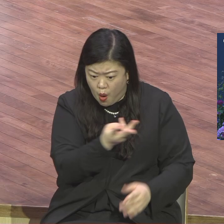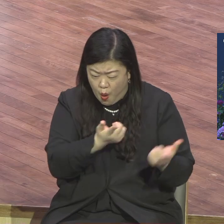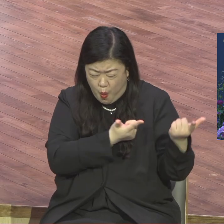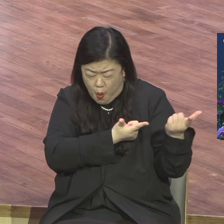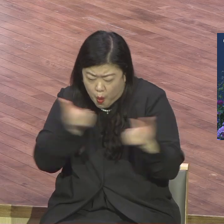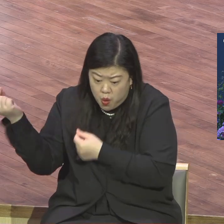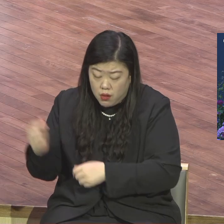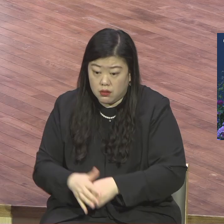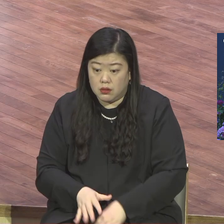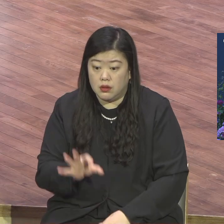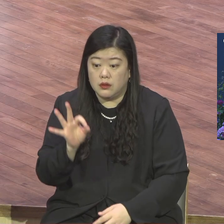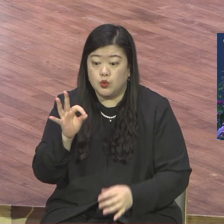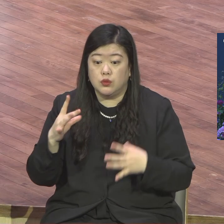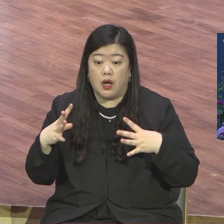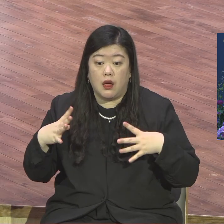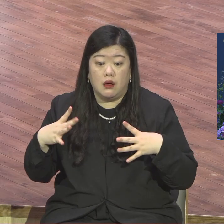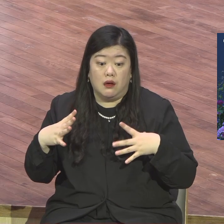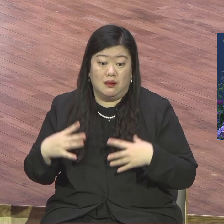자랑을 그렇게 합니다.